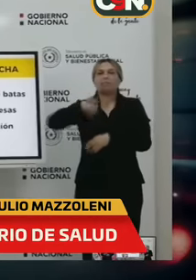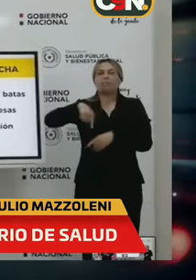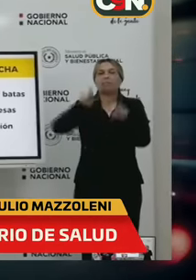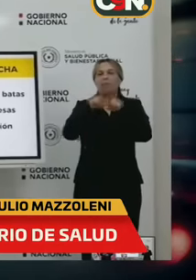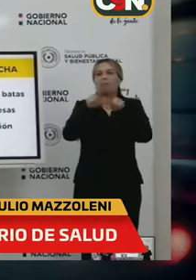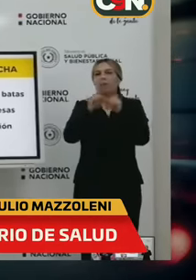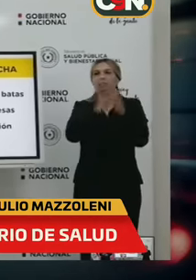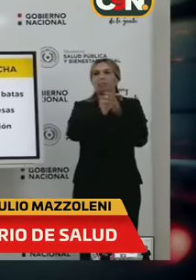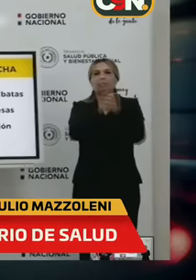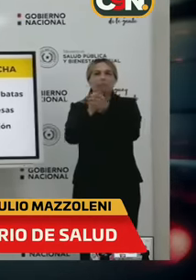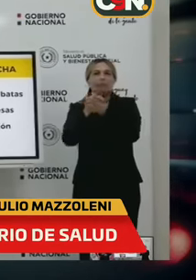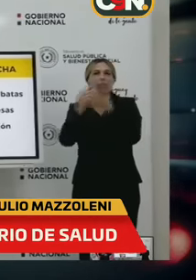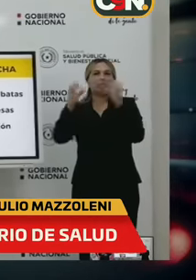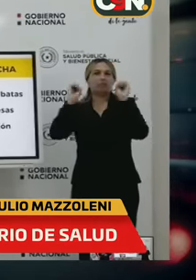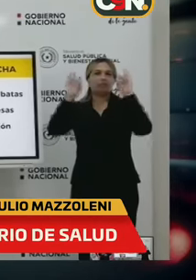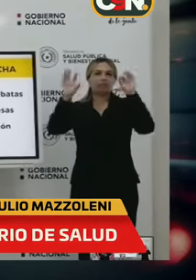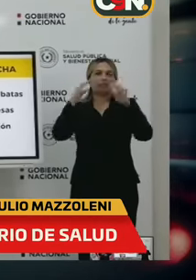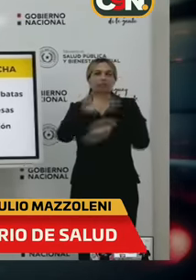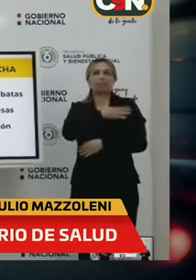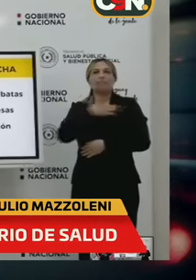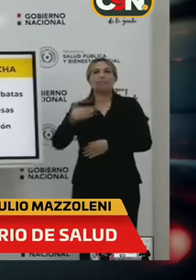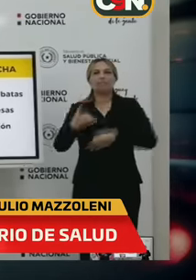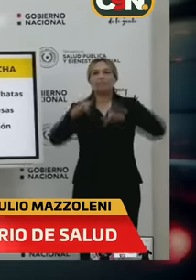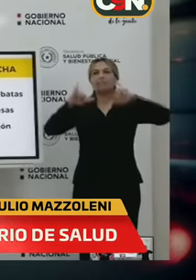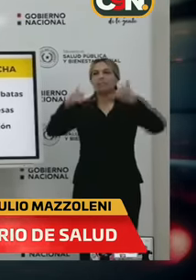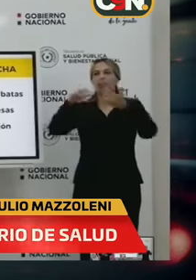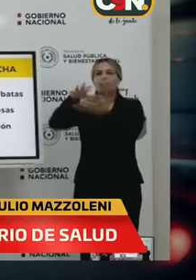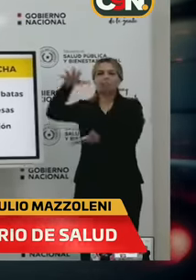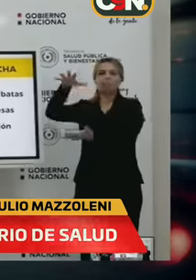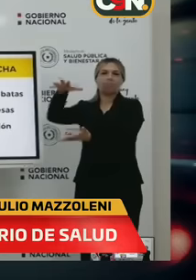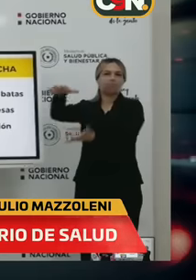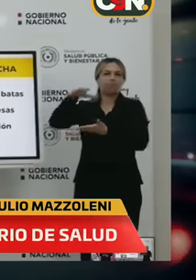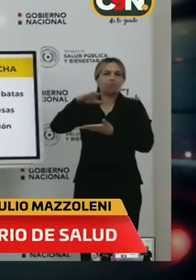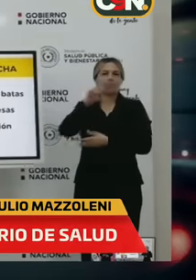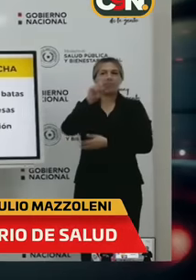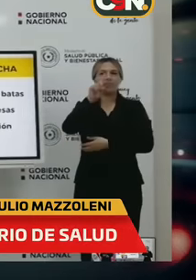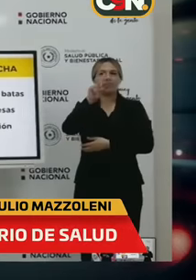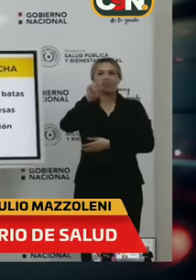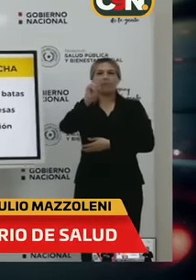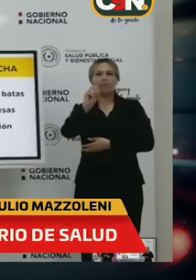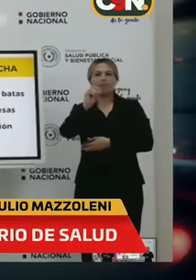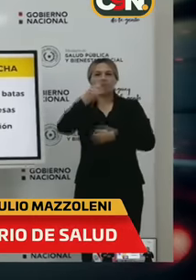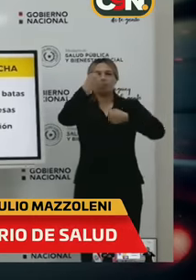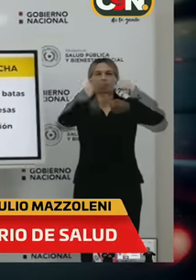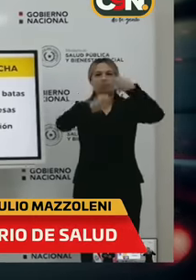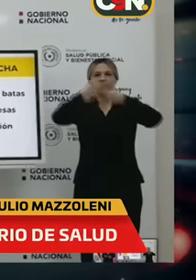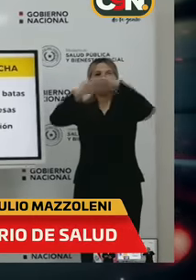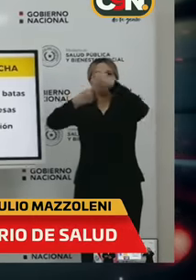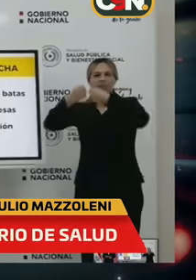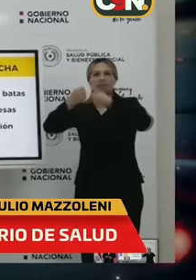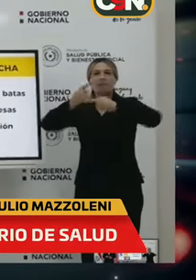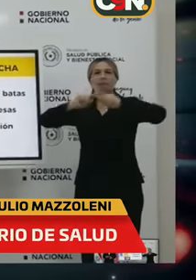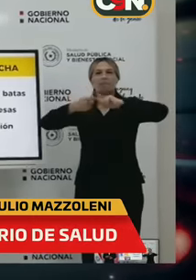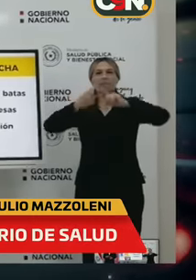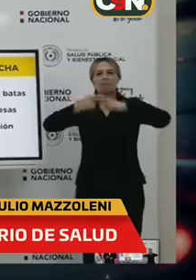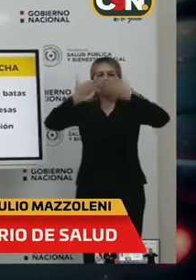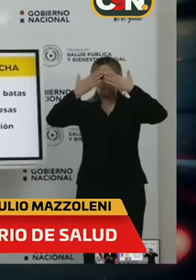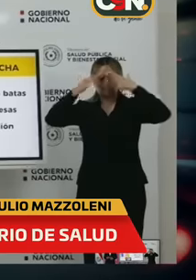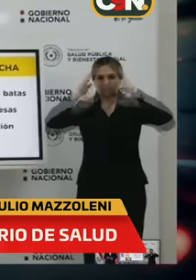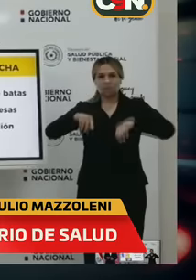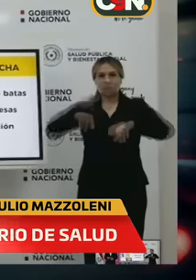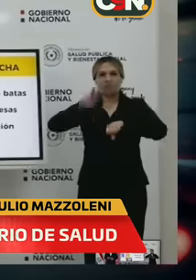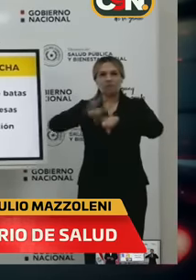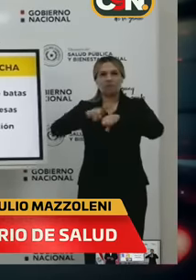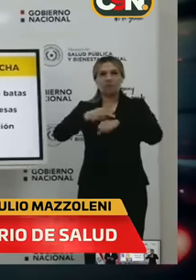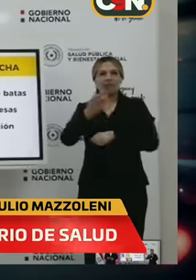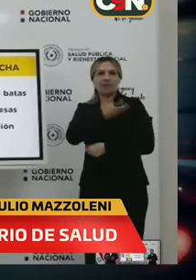beneplácito. Hemos recibido los primeros lotes de parte de 120 empresas del acuerdo nacional que nos permite